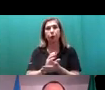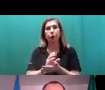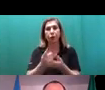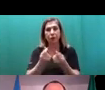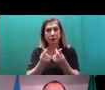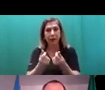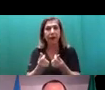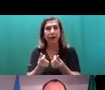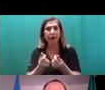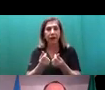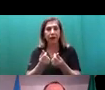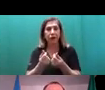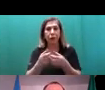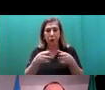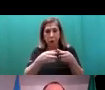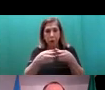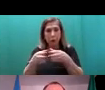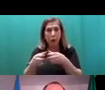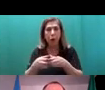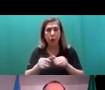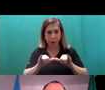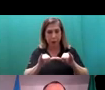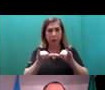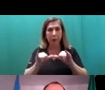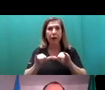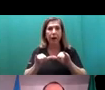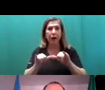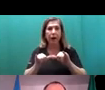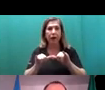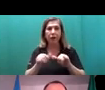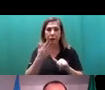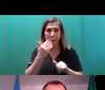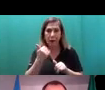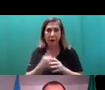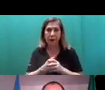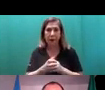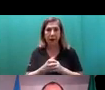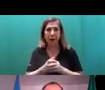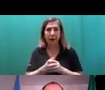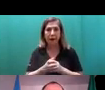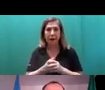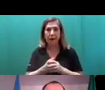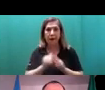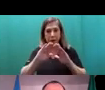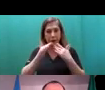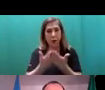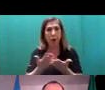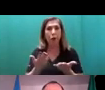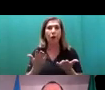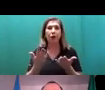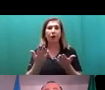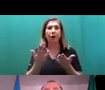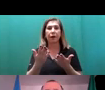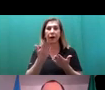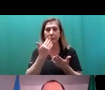esse mapeio de redes em que consiste o sistema alimentar, alimentação escolar, todos